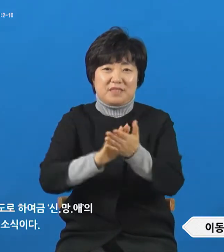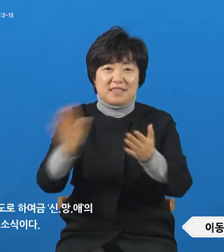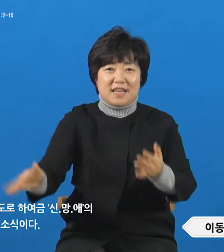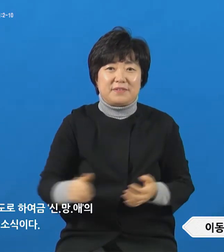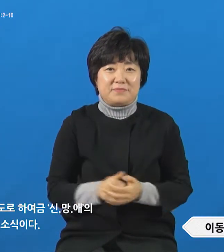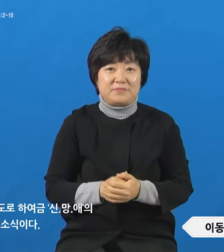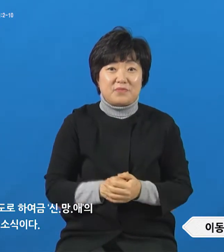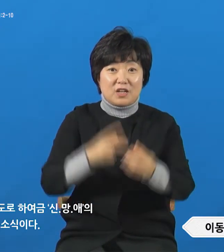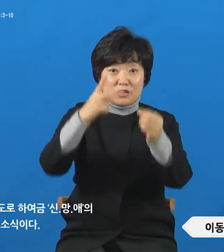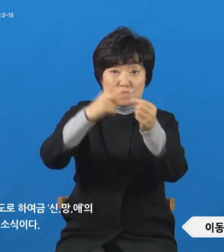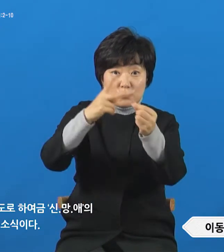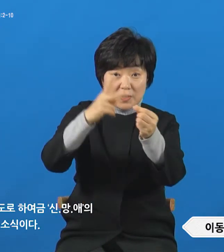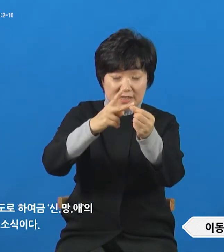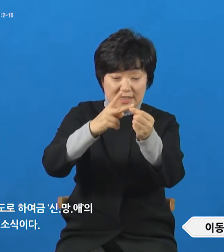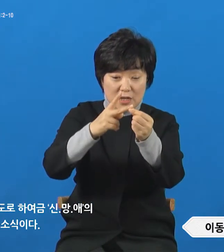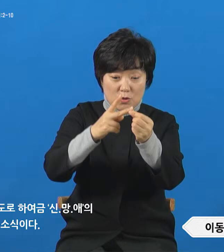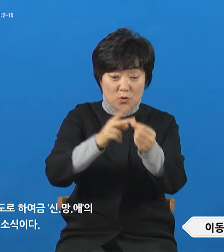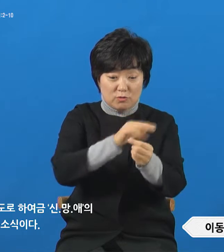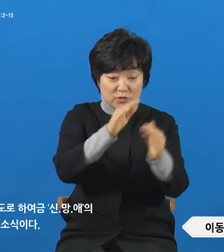성도로 하여금